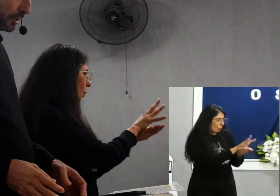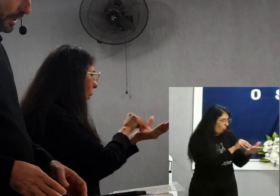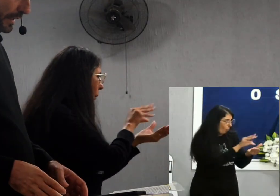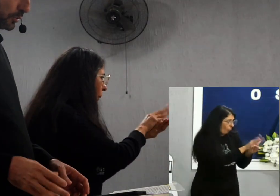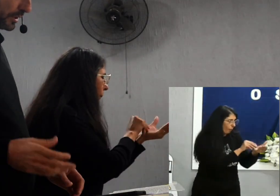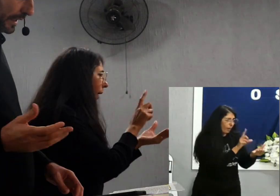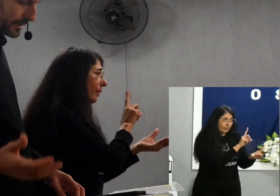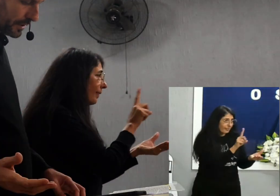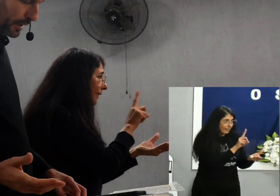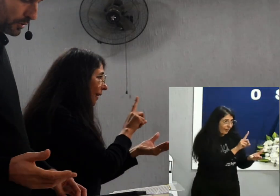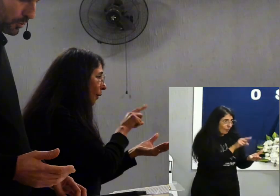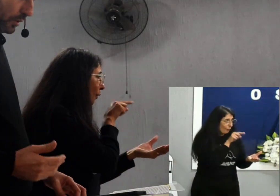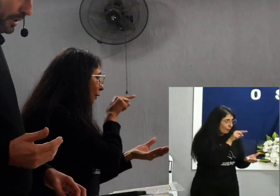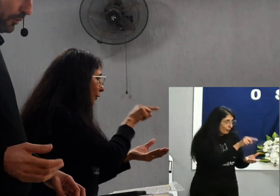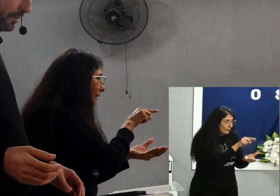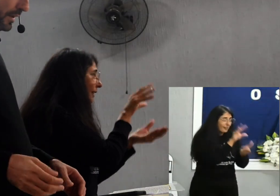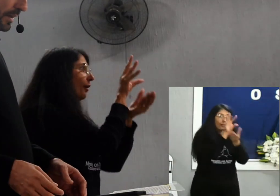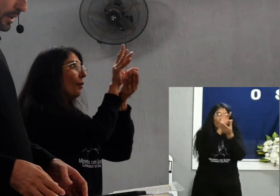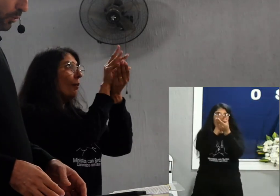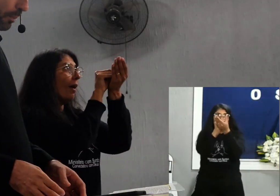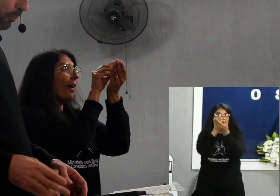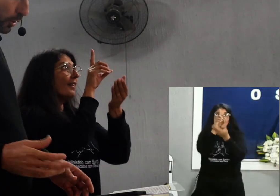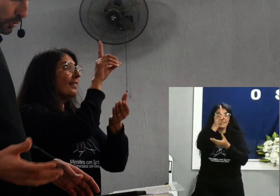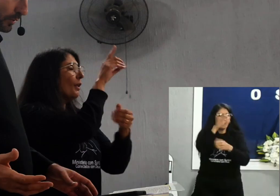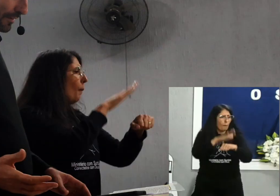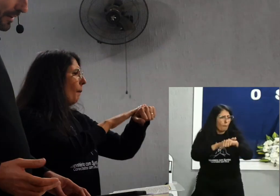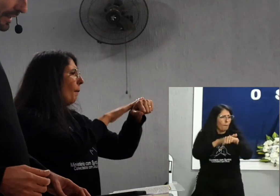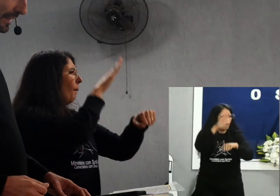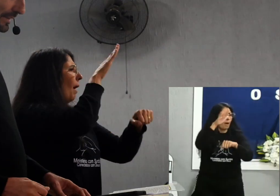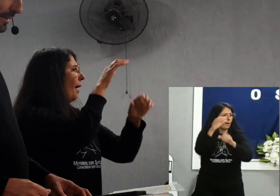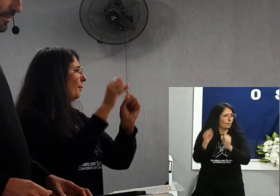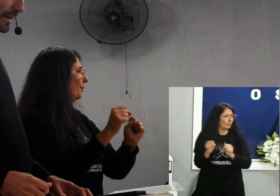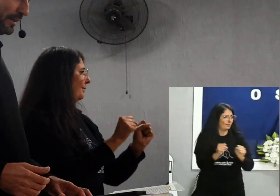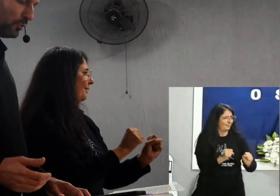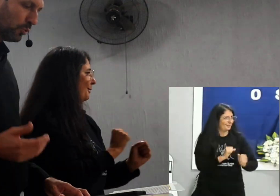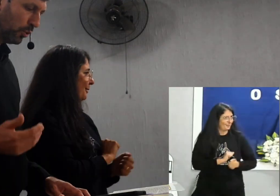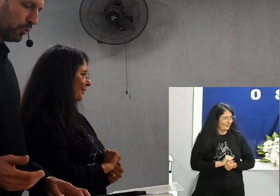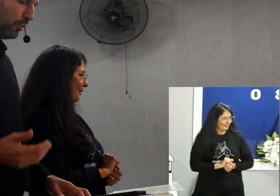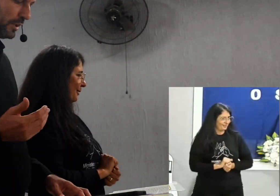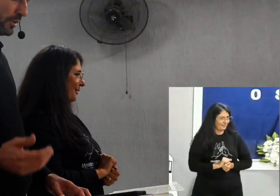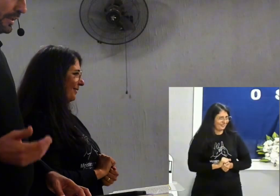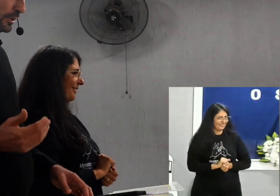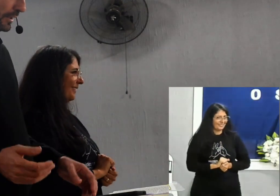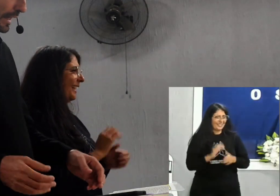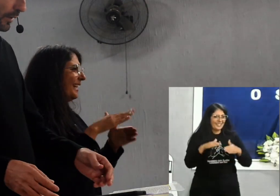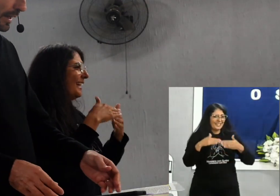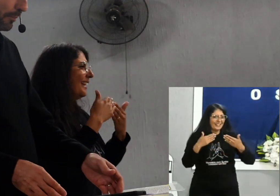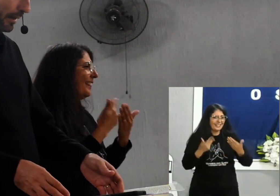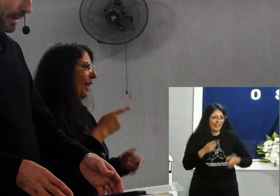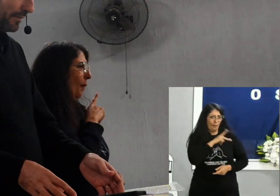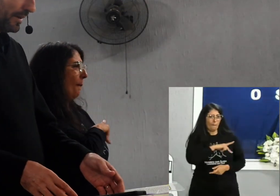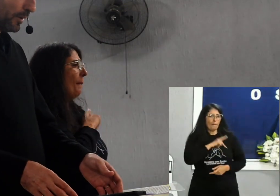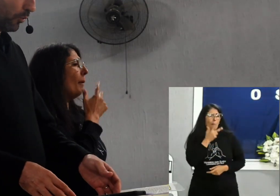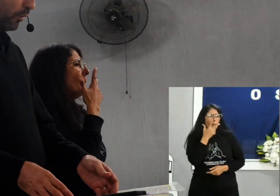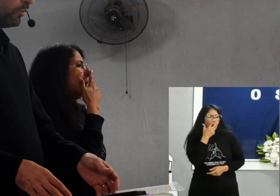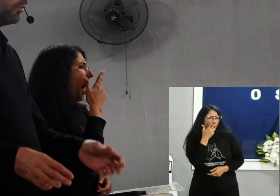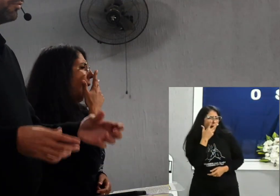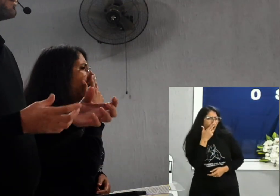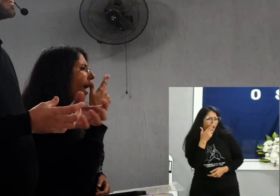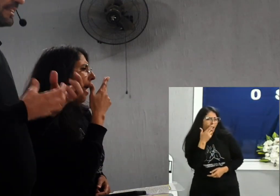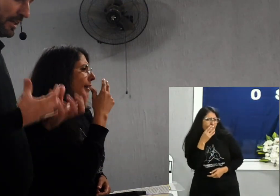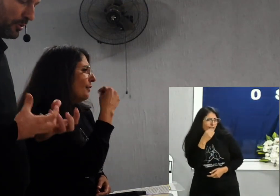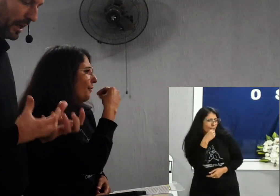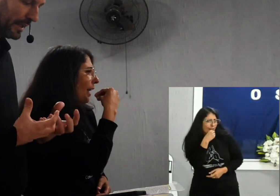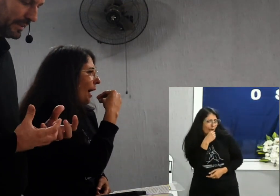próprio evangelho, os crentes que Deus escolheu e o apóstolo da fraqueza, tudo isso é destinado a acabar com